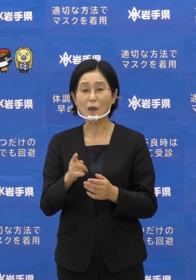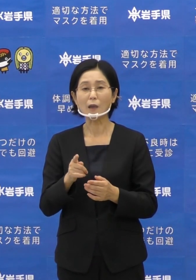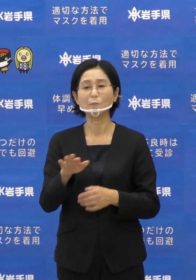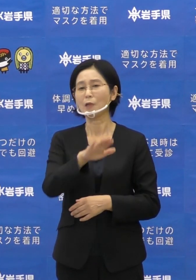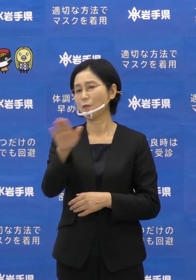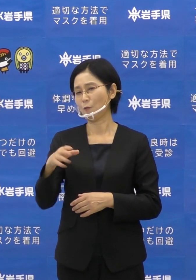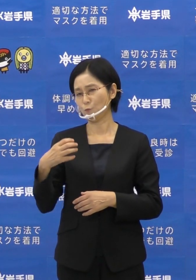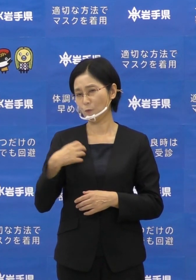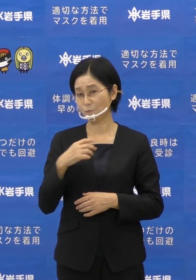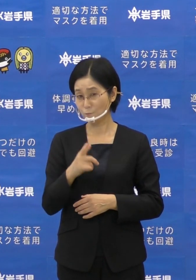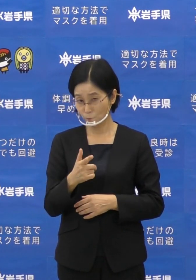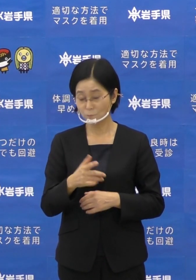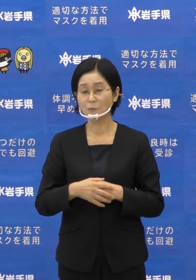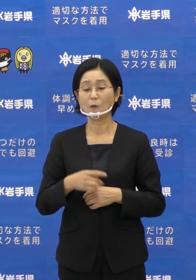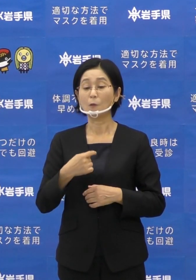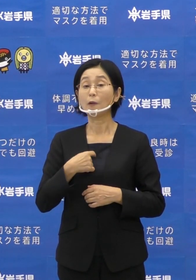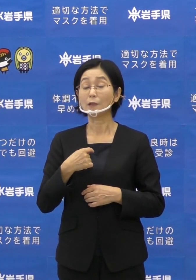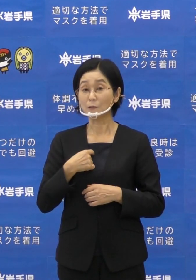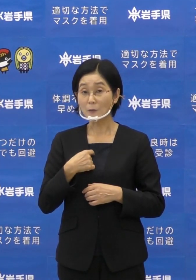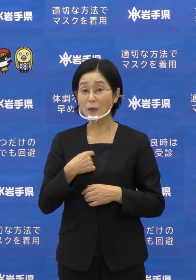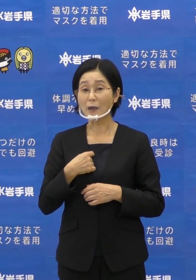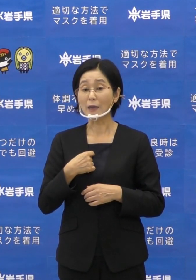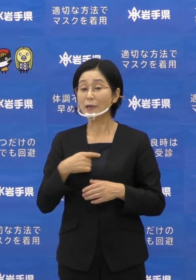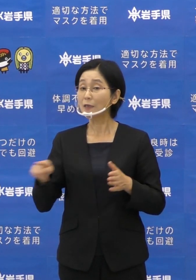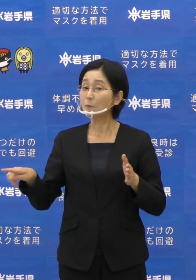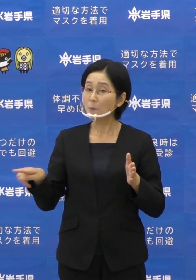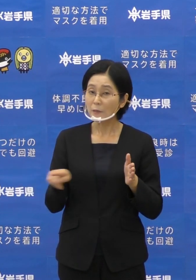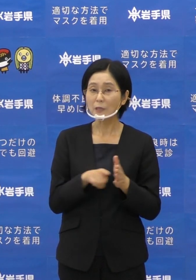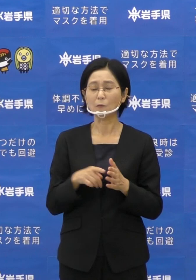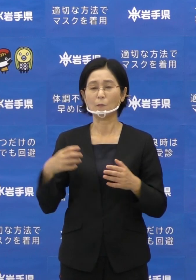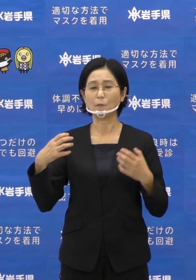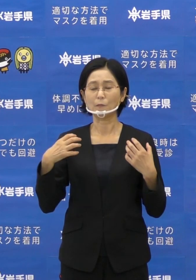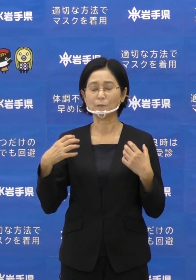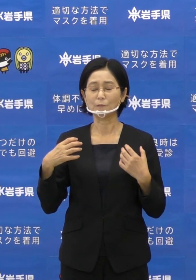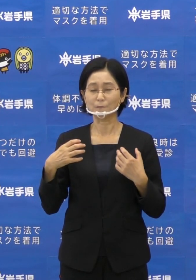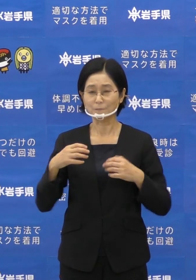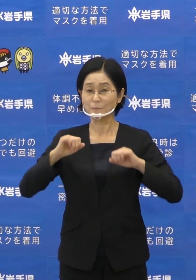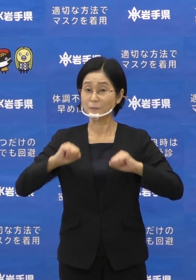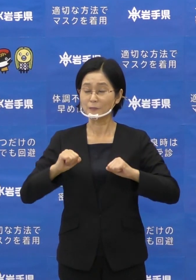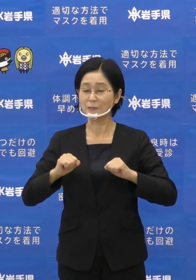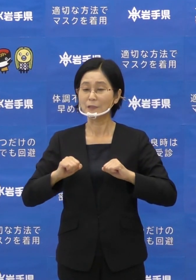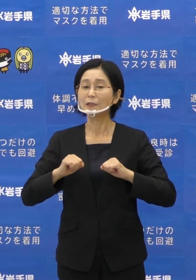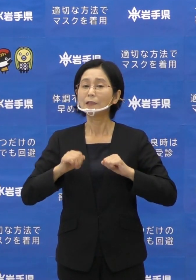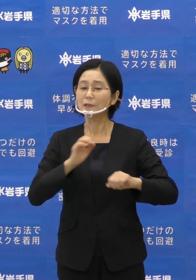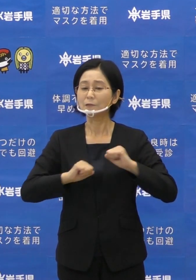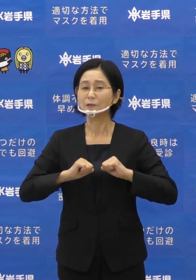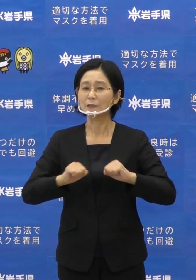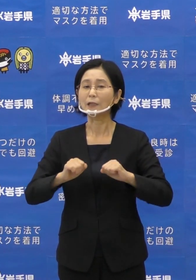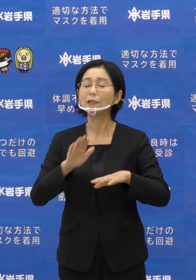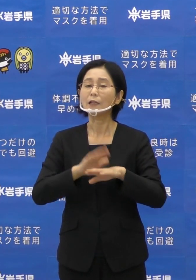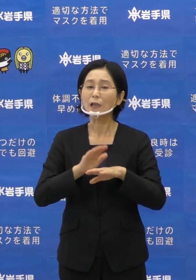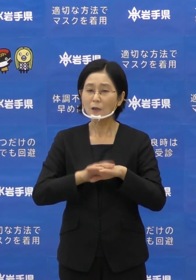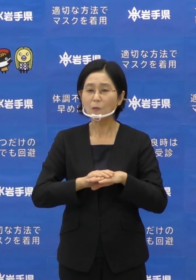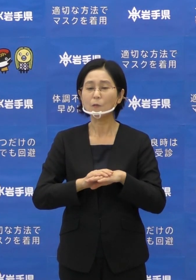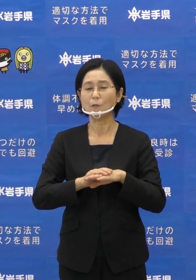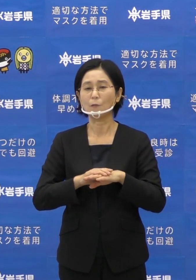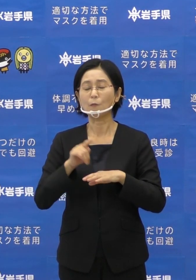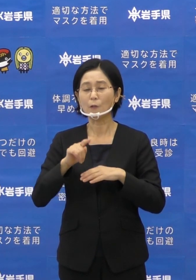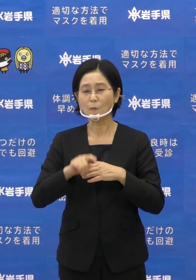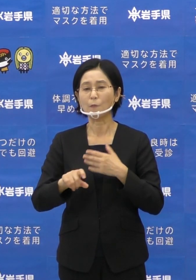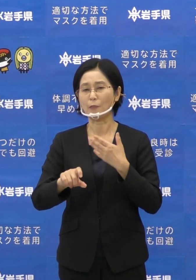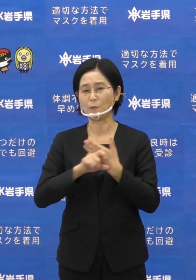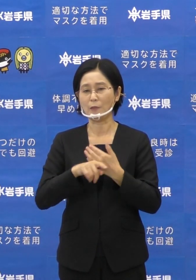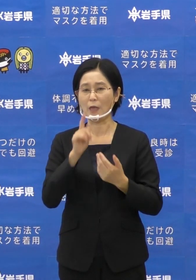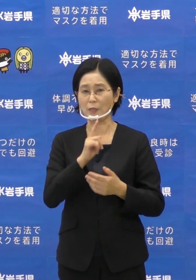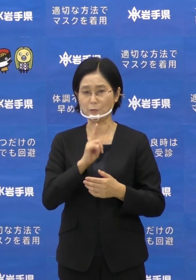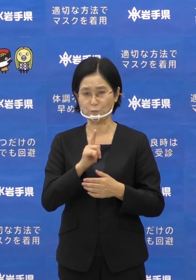任で、私は私の今までの生き方すべてを背負った上でスターウォーズに例えているんであって、それをそのま